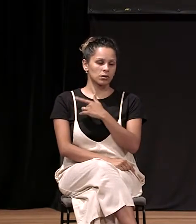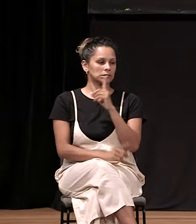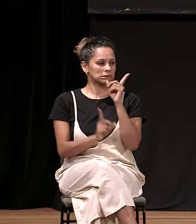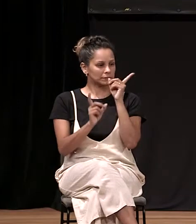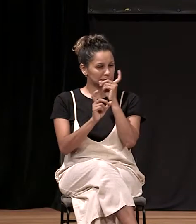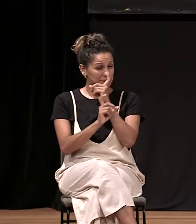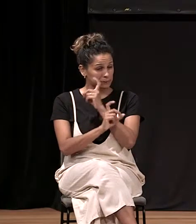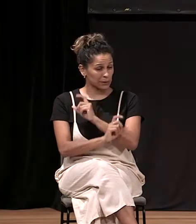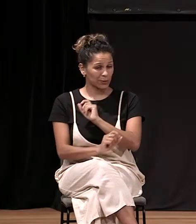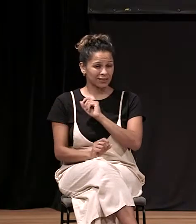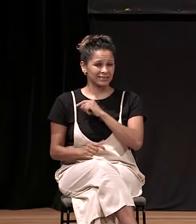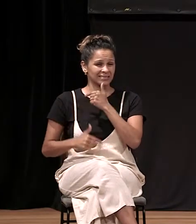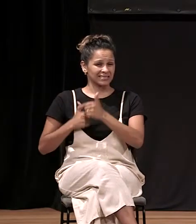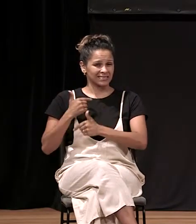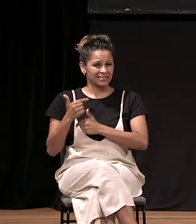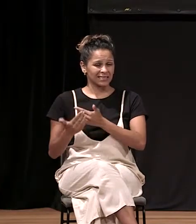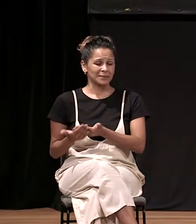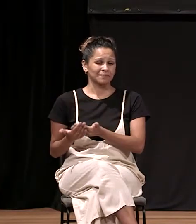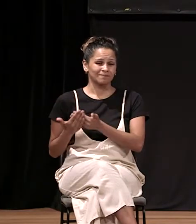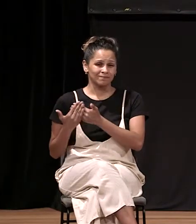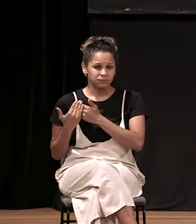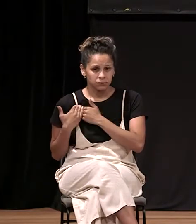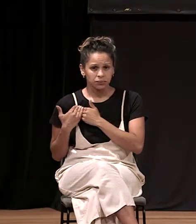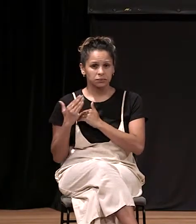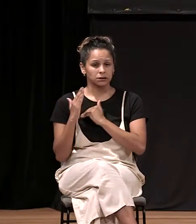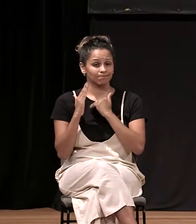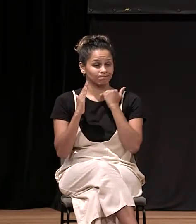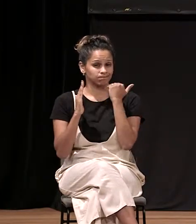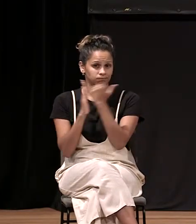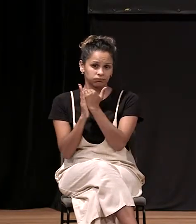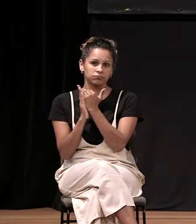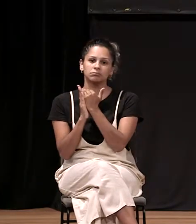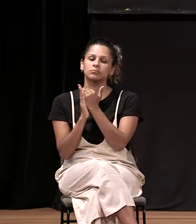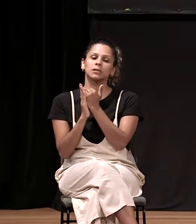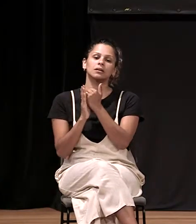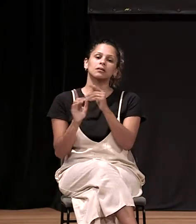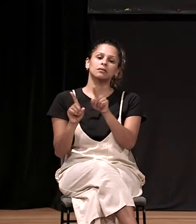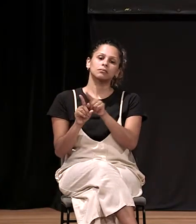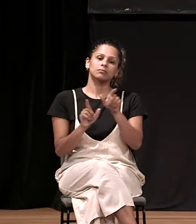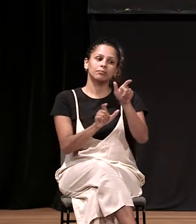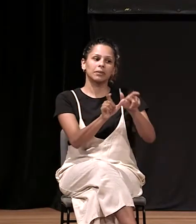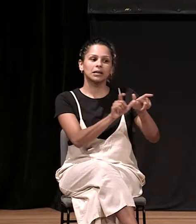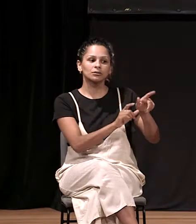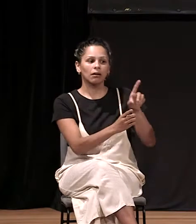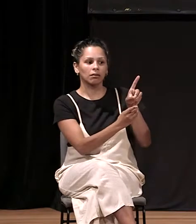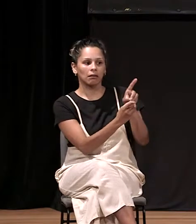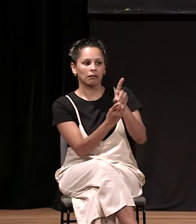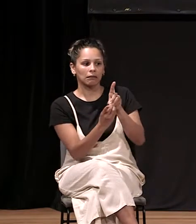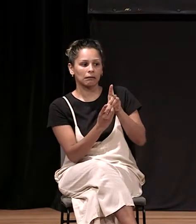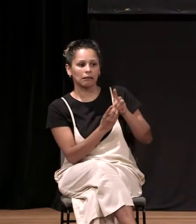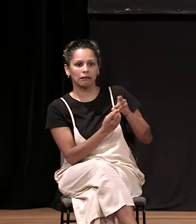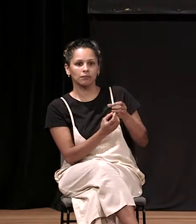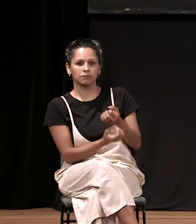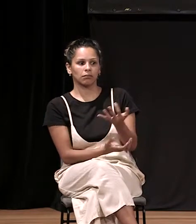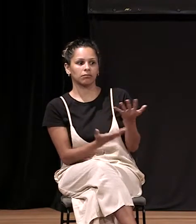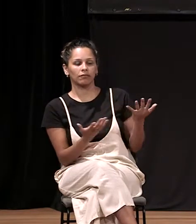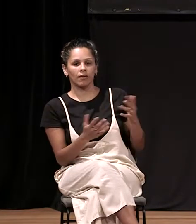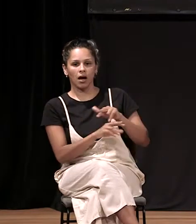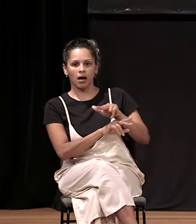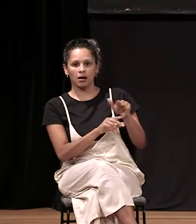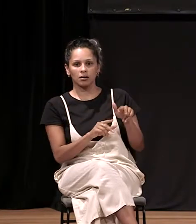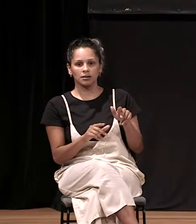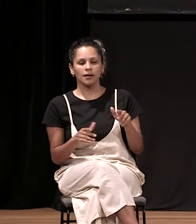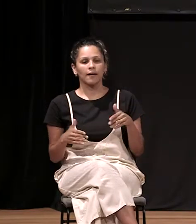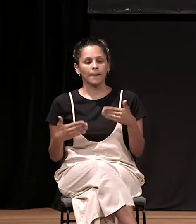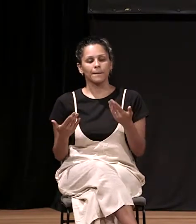excesso de trabalho e de pacientes e pessoas ali em atendimento. E é uma resistência também, né,